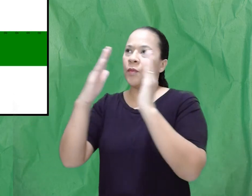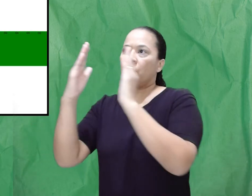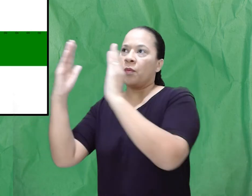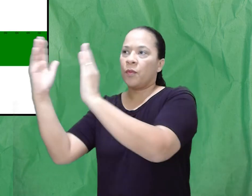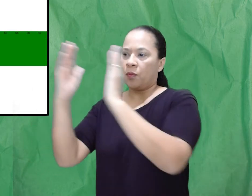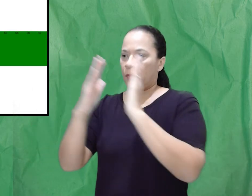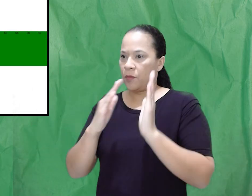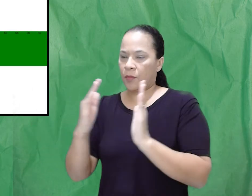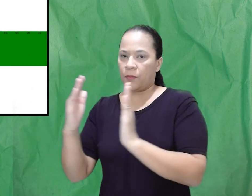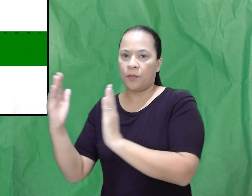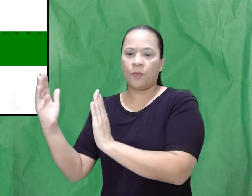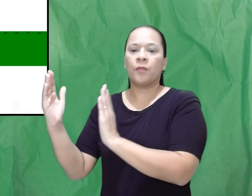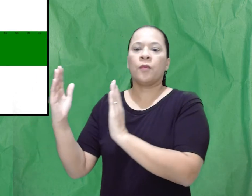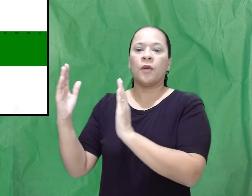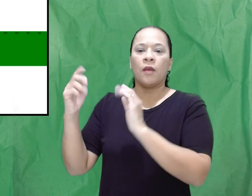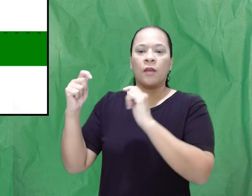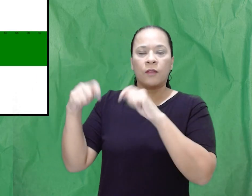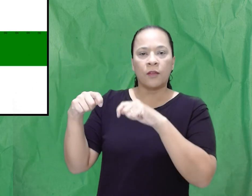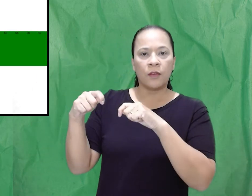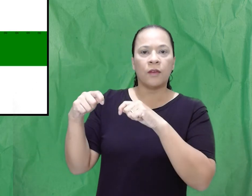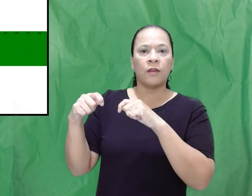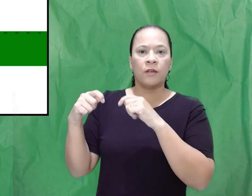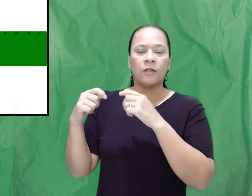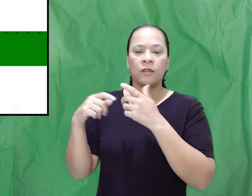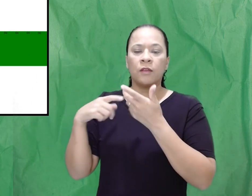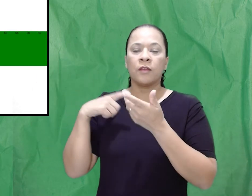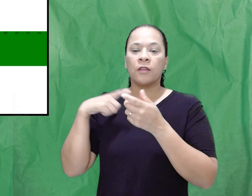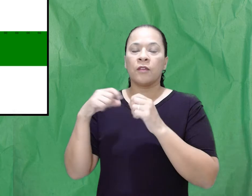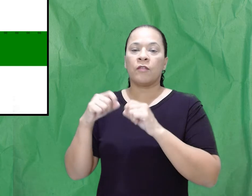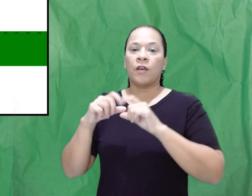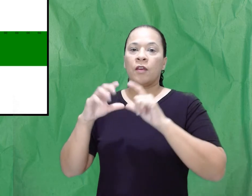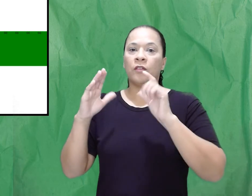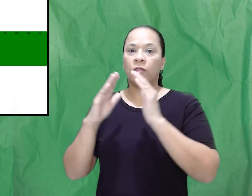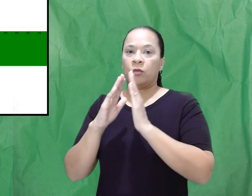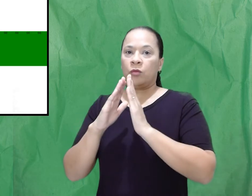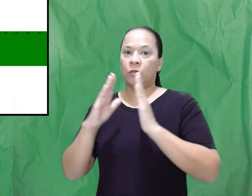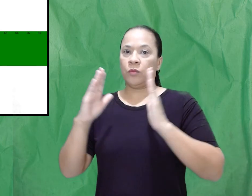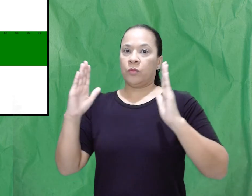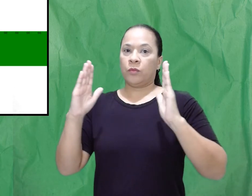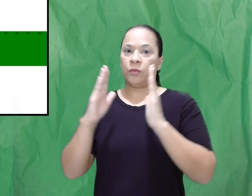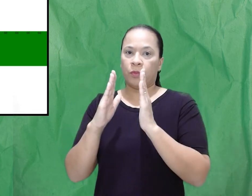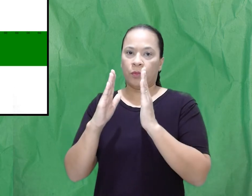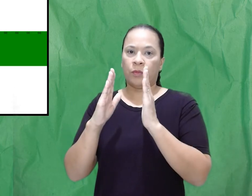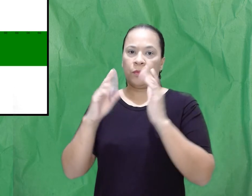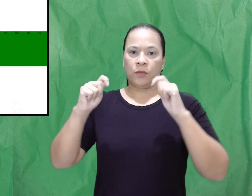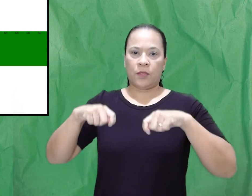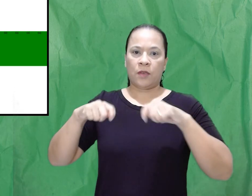que é flex o app. Quando eu boto no app, ele vai redimensionar porque eu quero tudo na mesma linha.